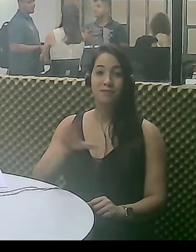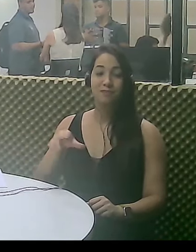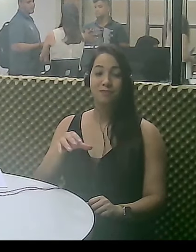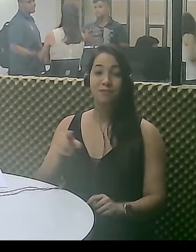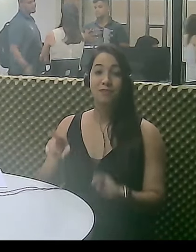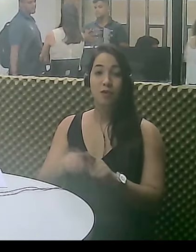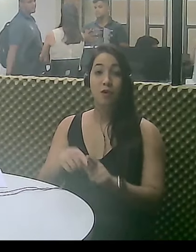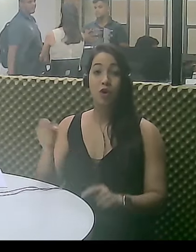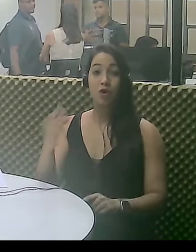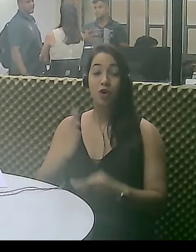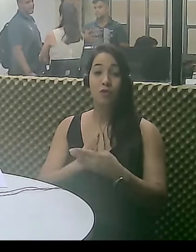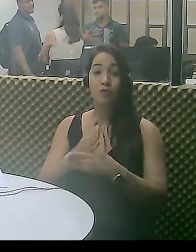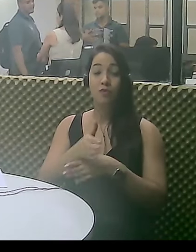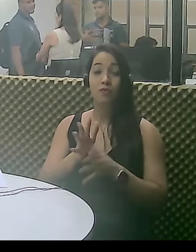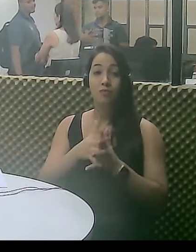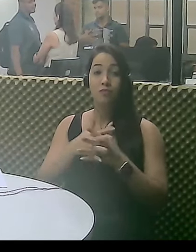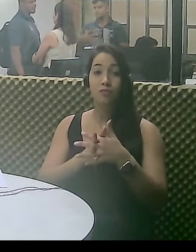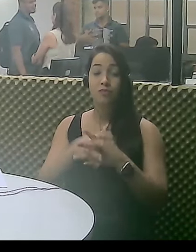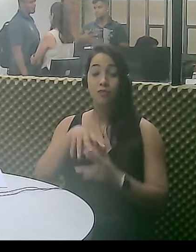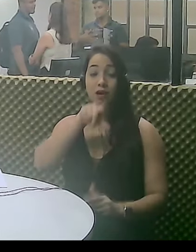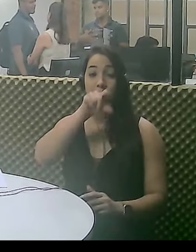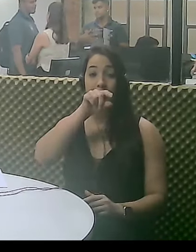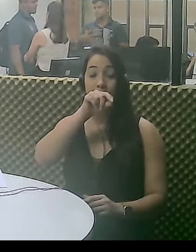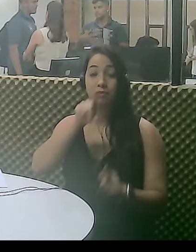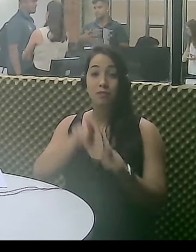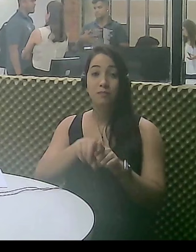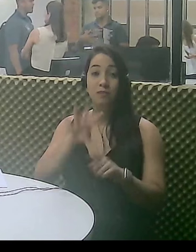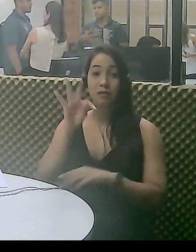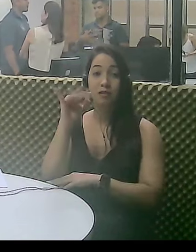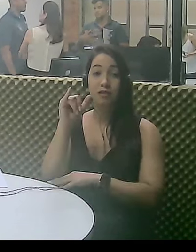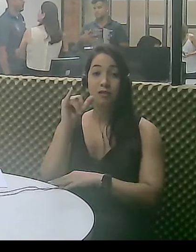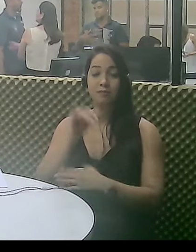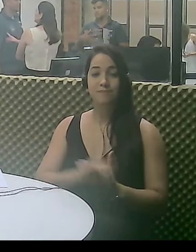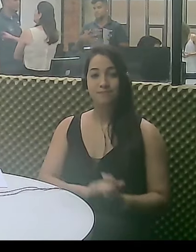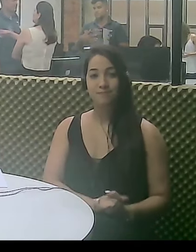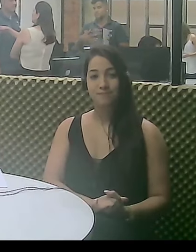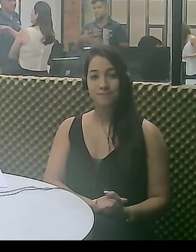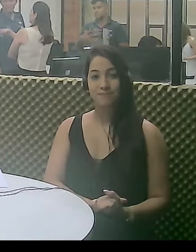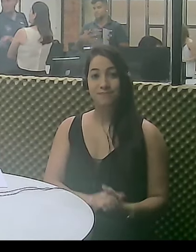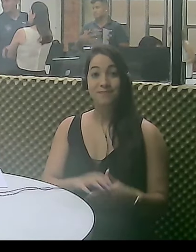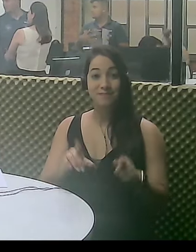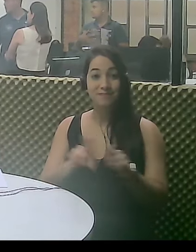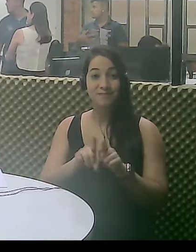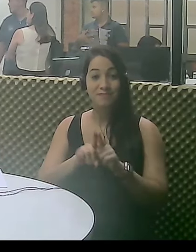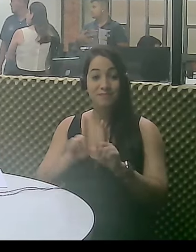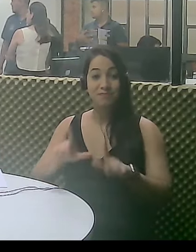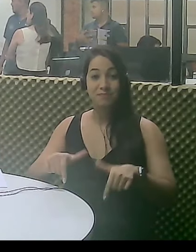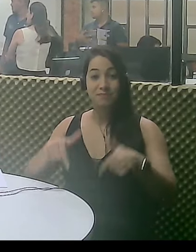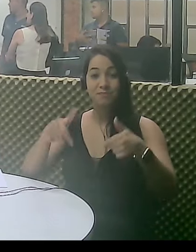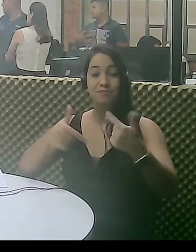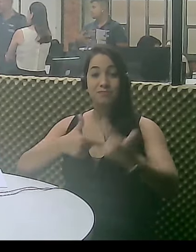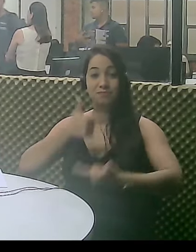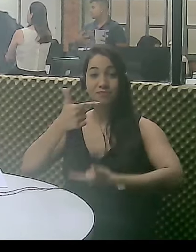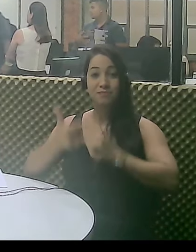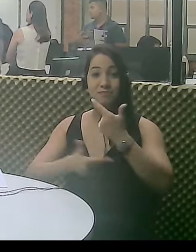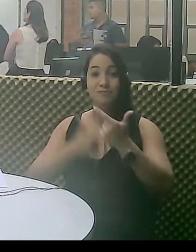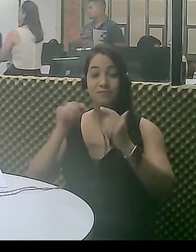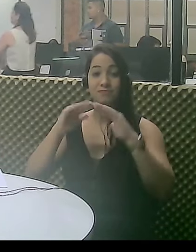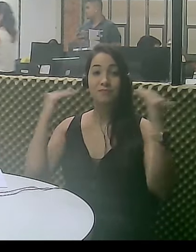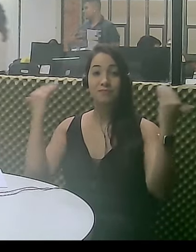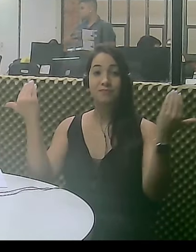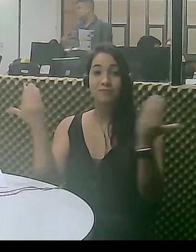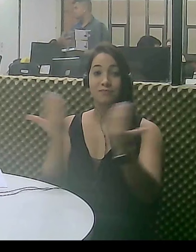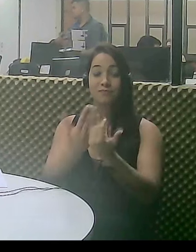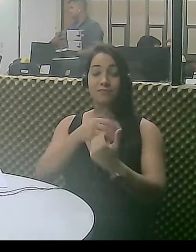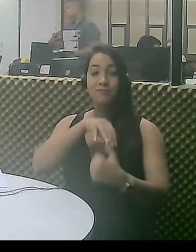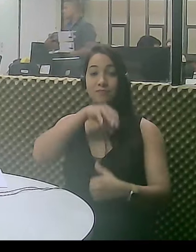as novas portarias do Jardim Sabiá e do bairro Tibere. Também foram executados serviços no Estádio Parque do